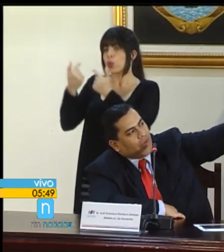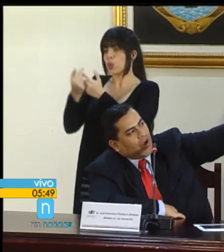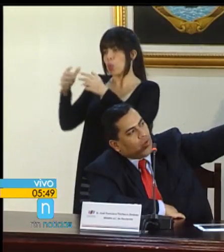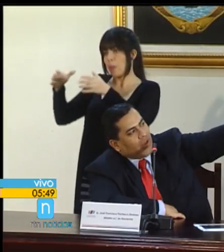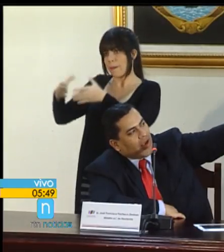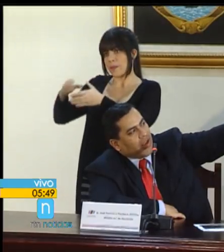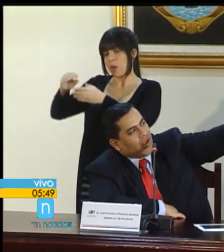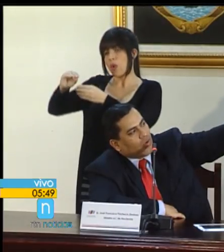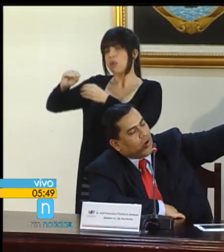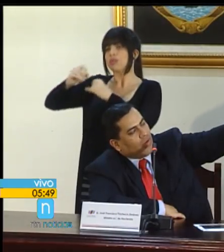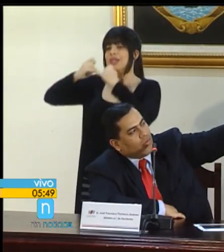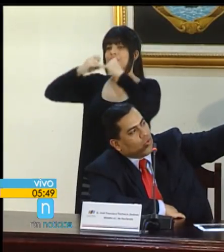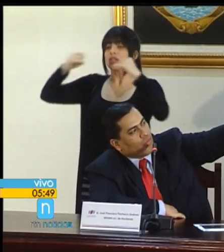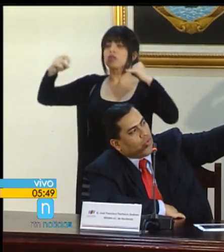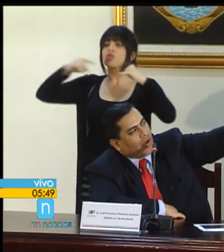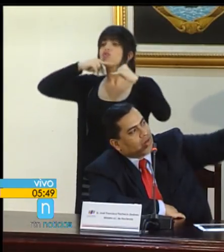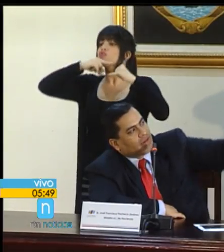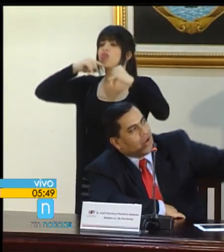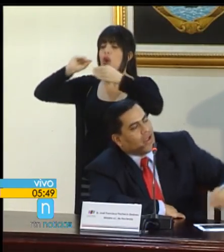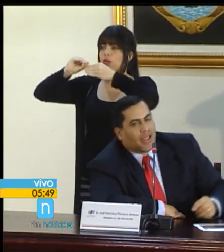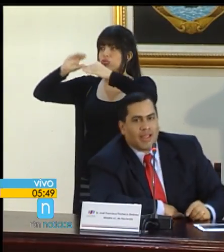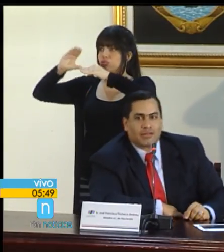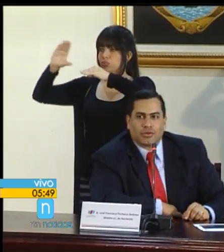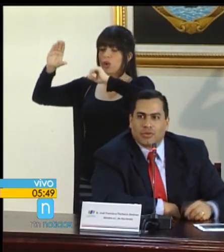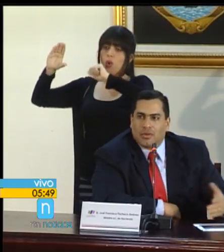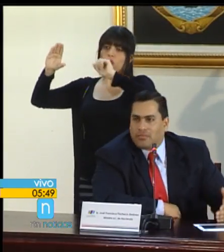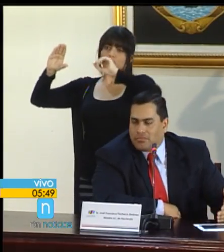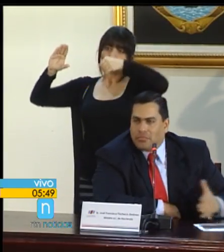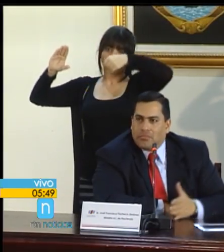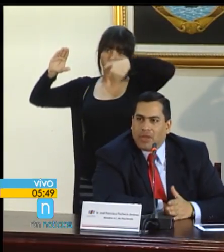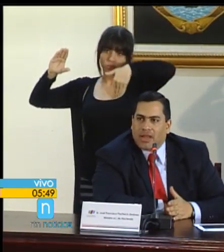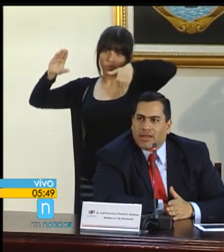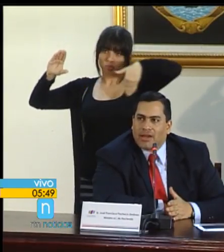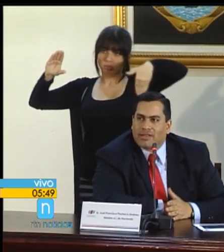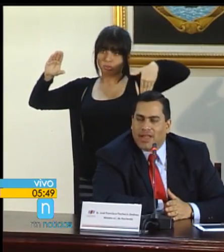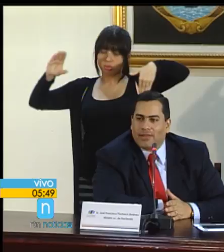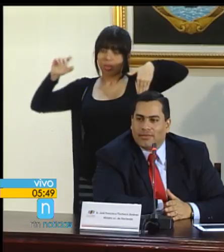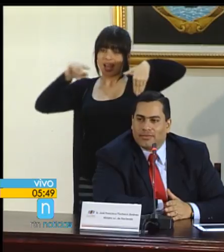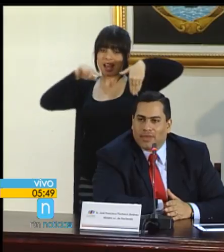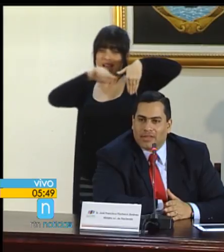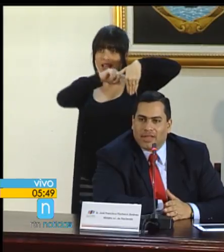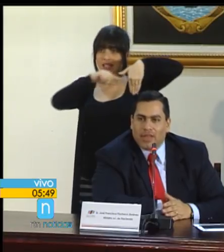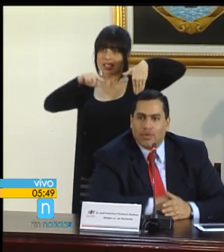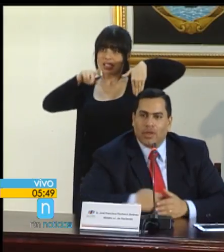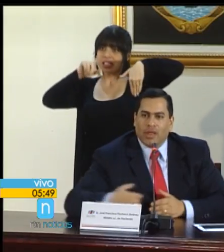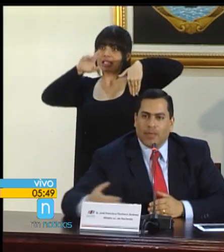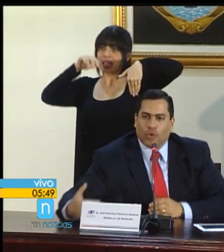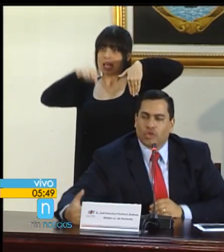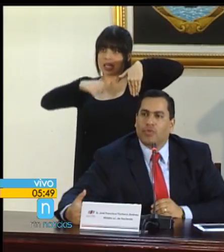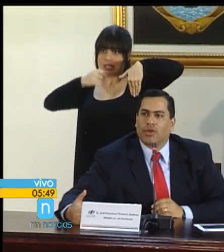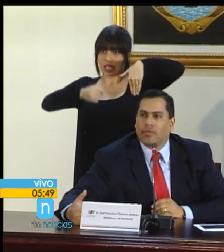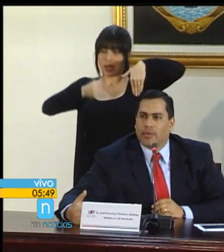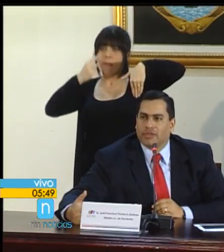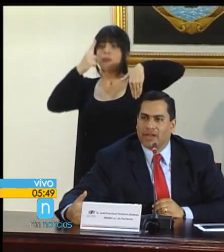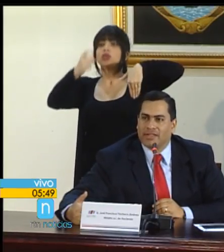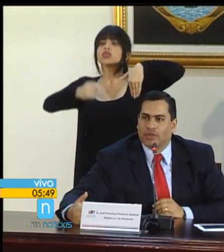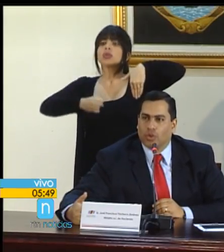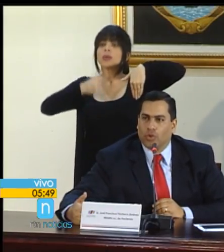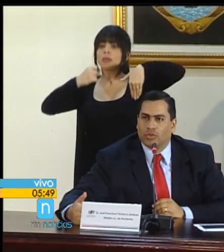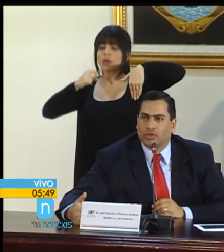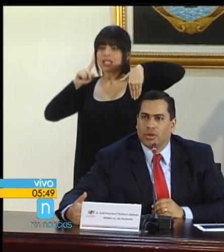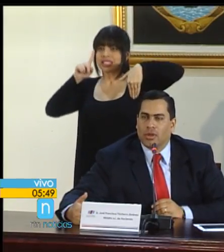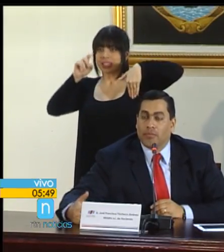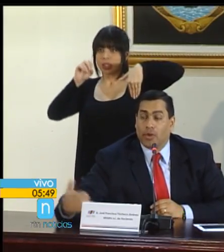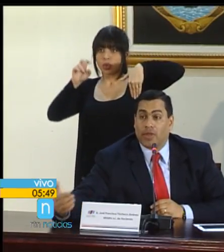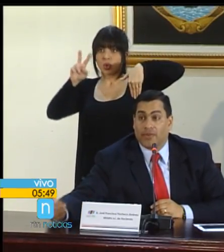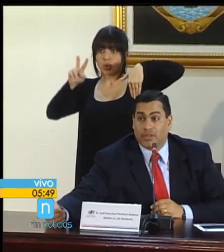por debajo de la línea roja, un grupo de barras, que esos van a tener 100 este año, el próximo año les vamos a dar